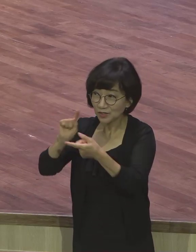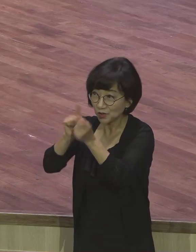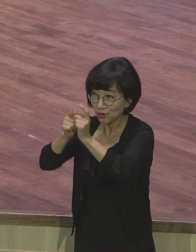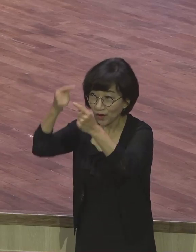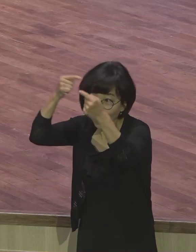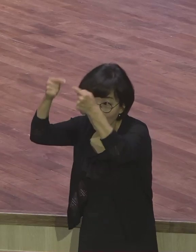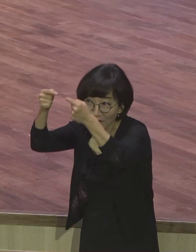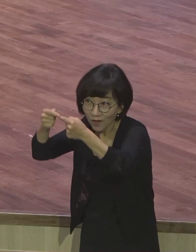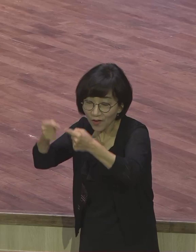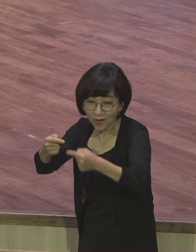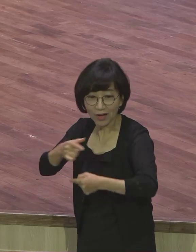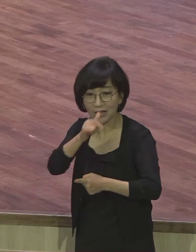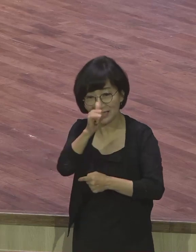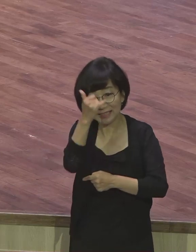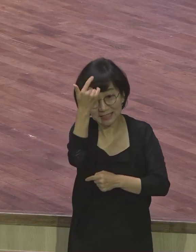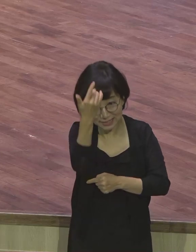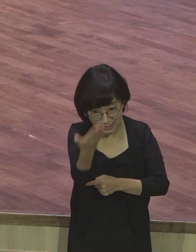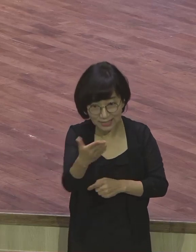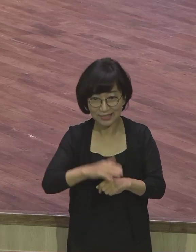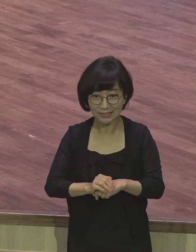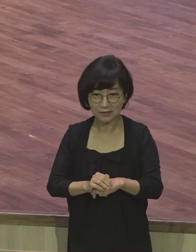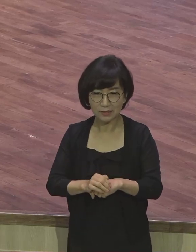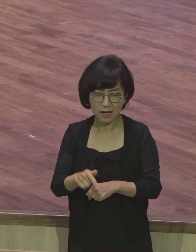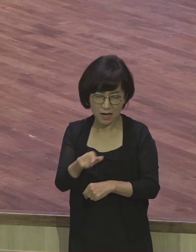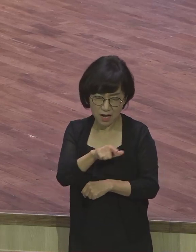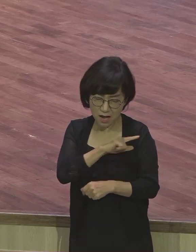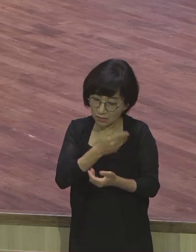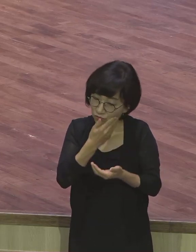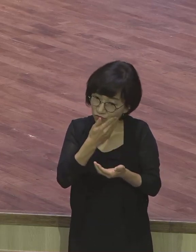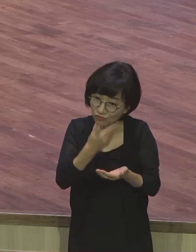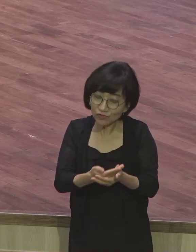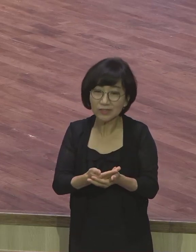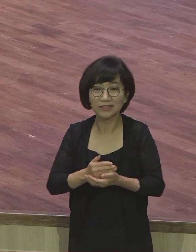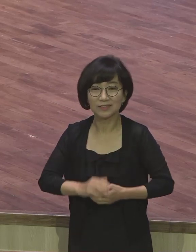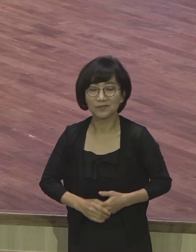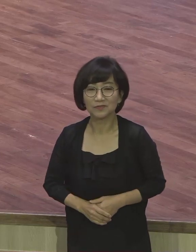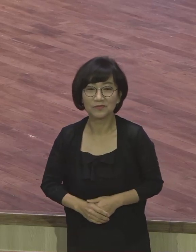소통. 이게요, 최우선순위가 되어야 돼요.